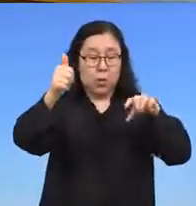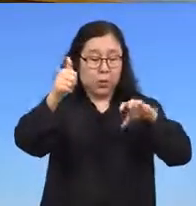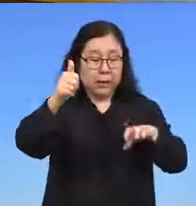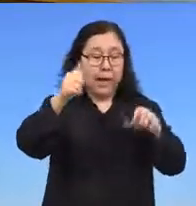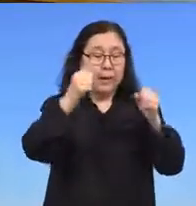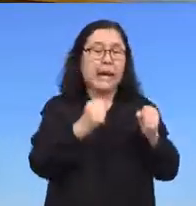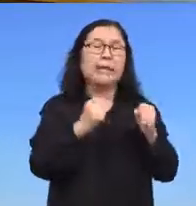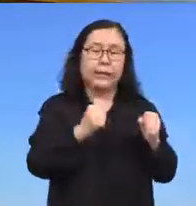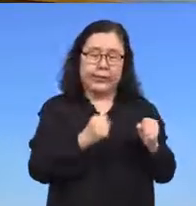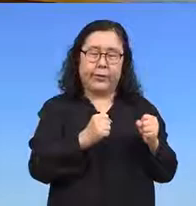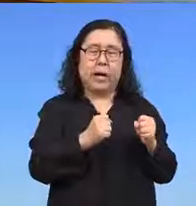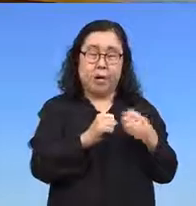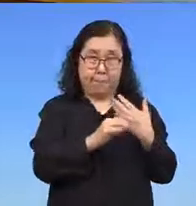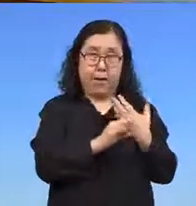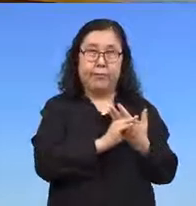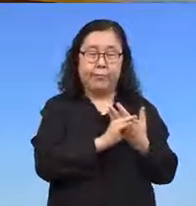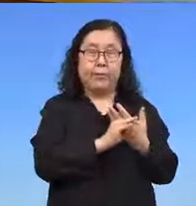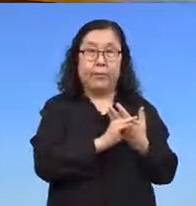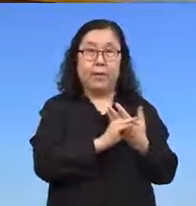여기 계셨더라면